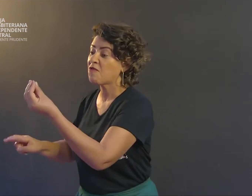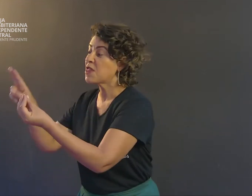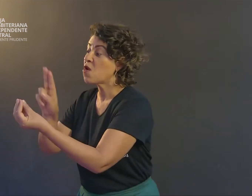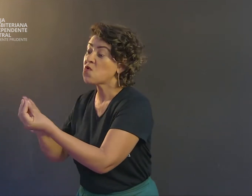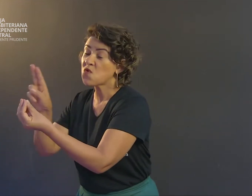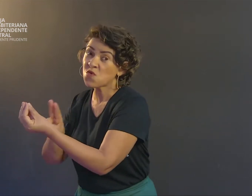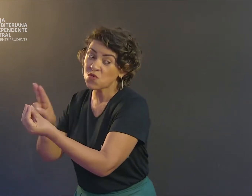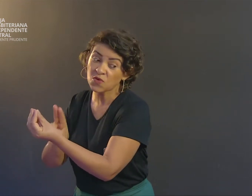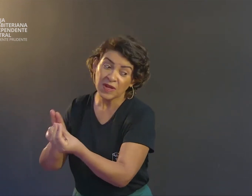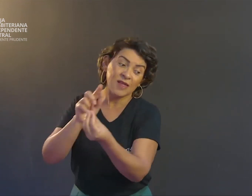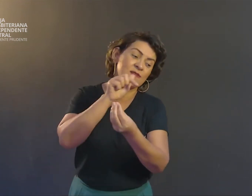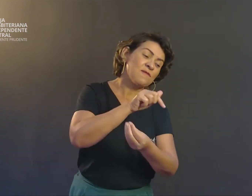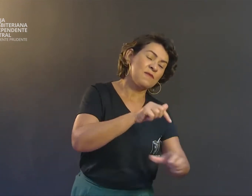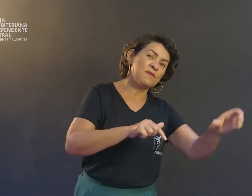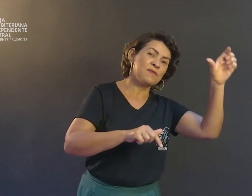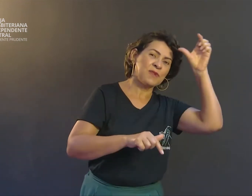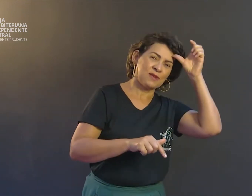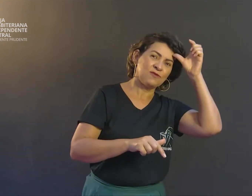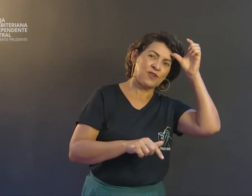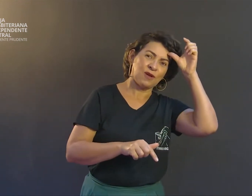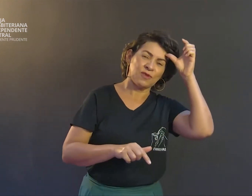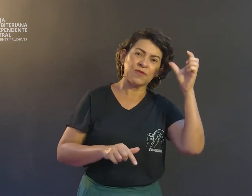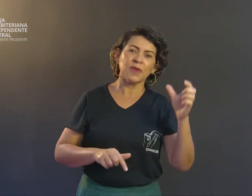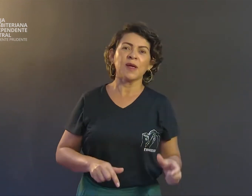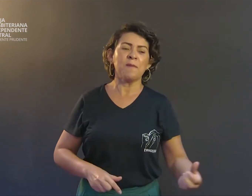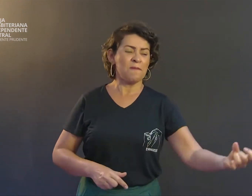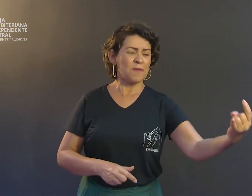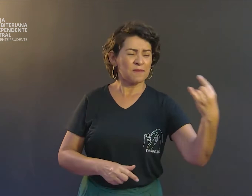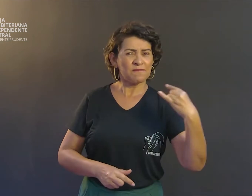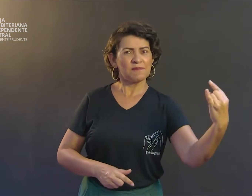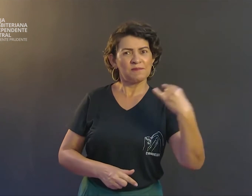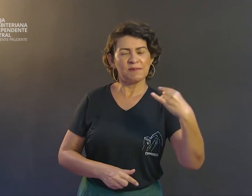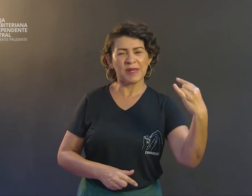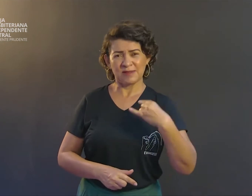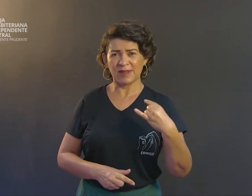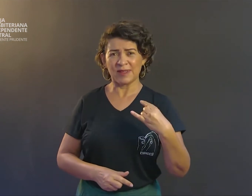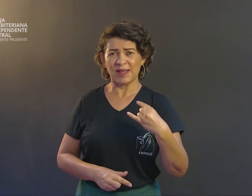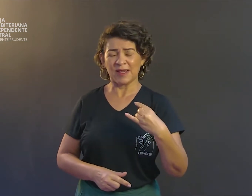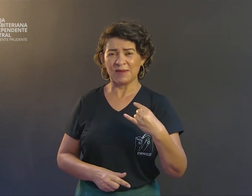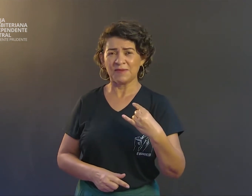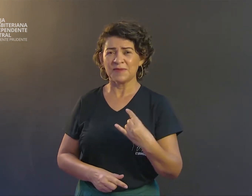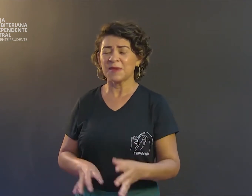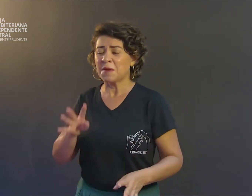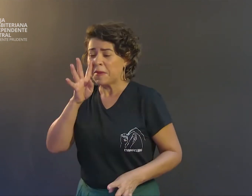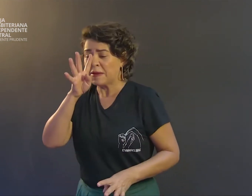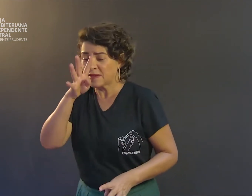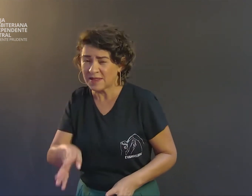importante reconhecer isso, para que deixamos de atacar pessoas, começamos a enfrentar com as